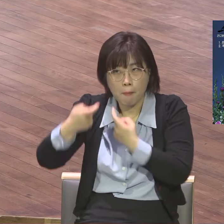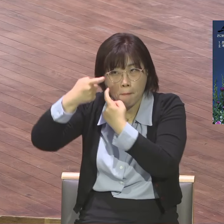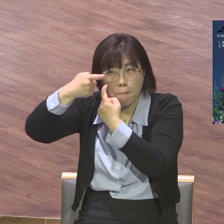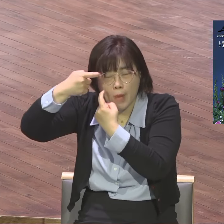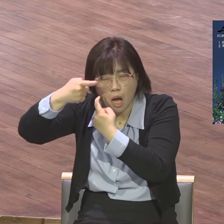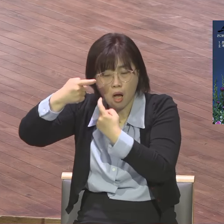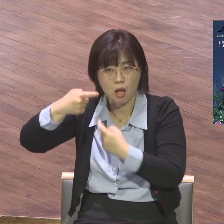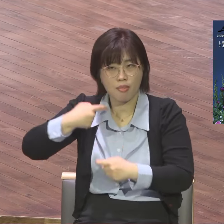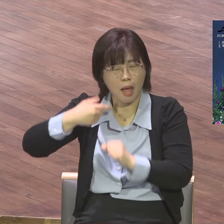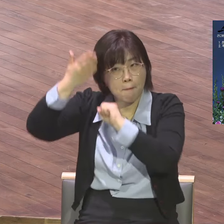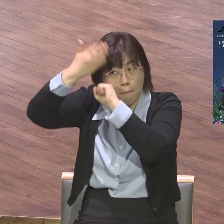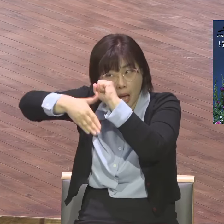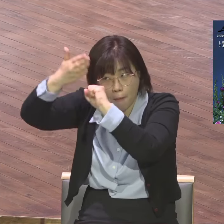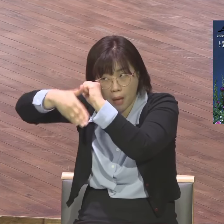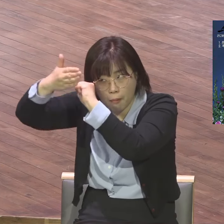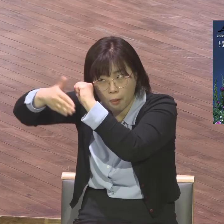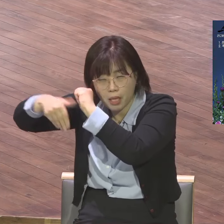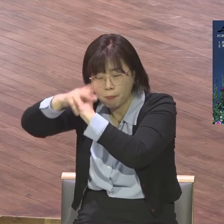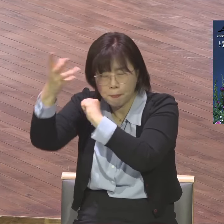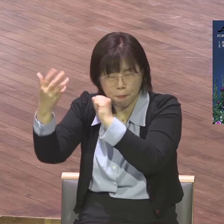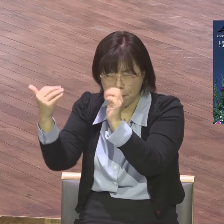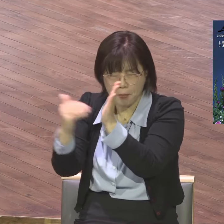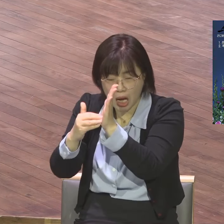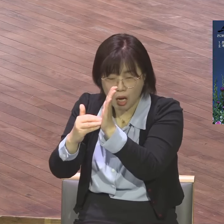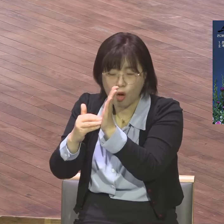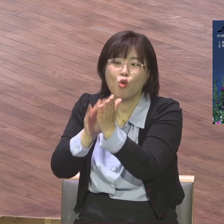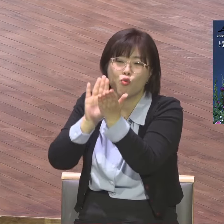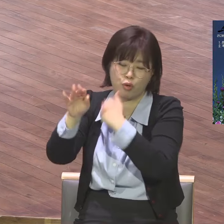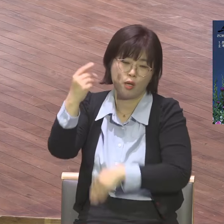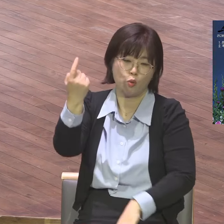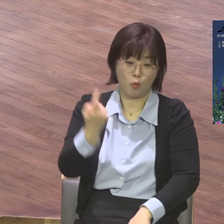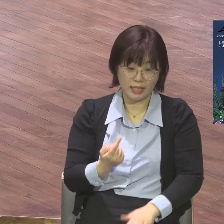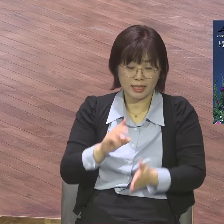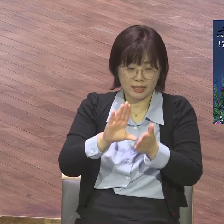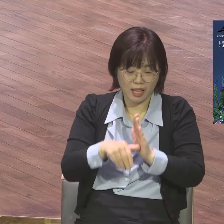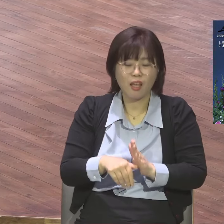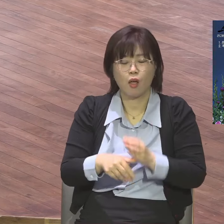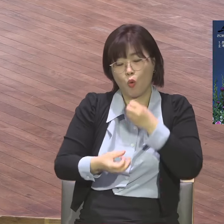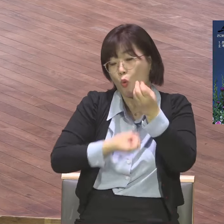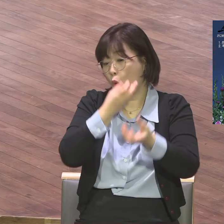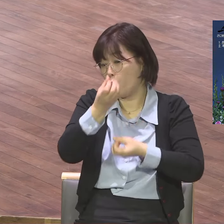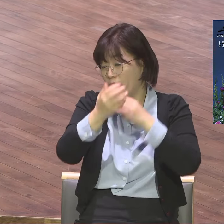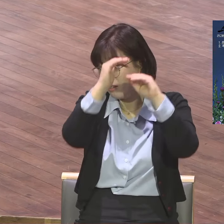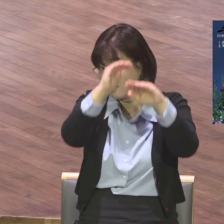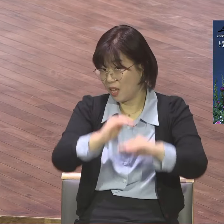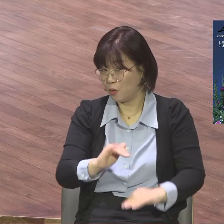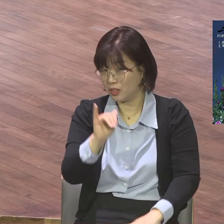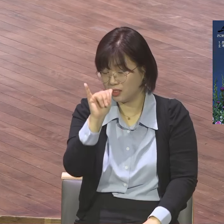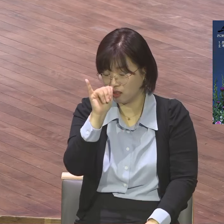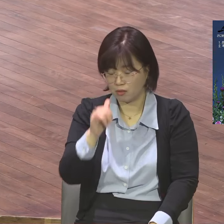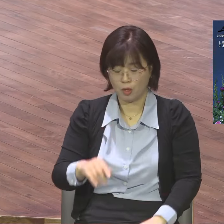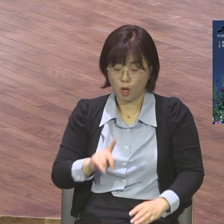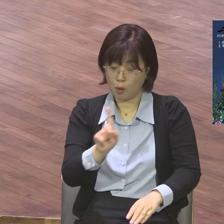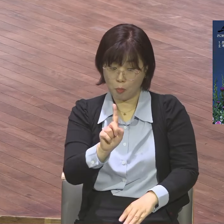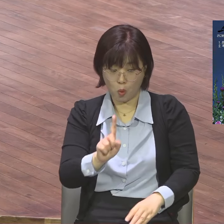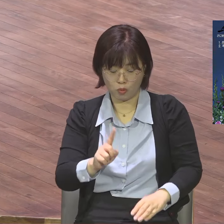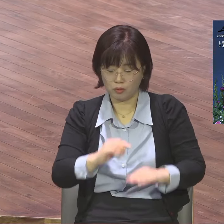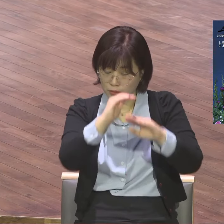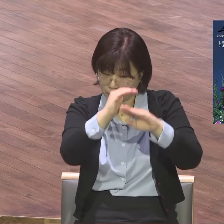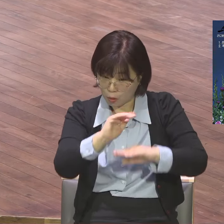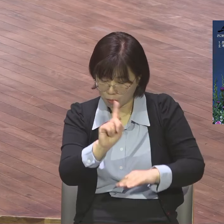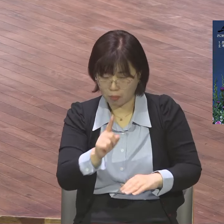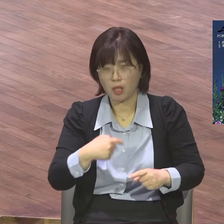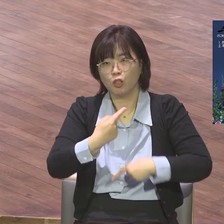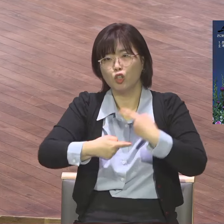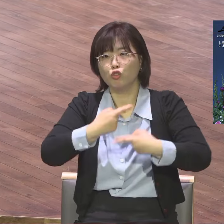천국을 봤다는 것입니다. 사람의 말로 도저히 표현할 수 없는